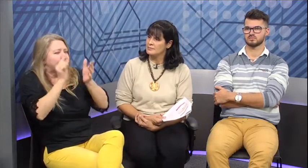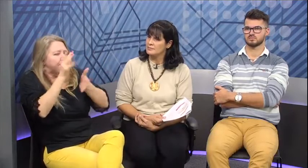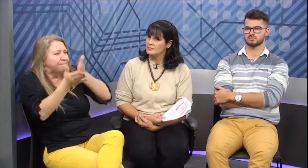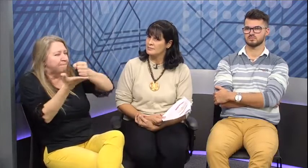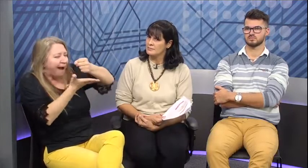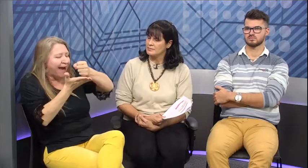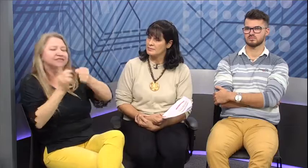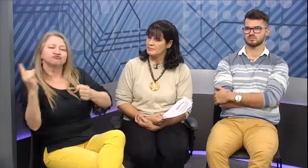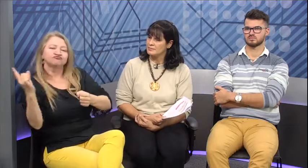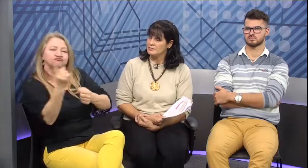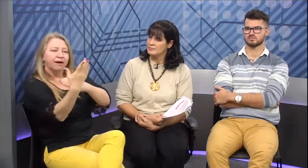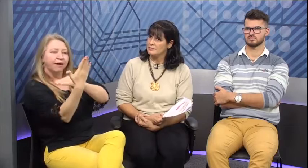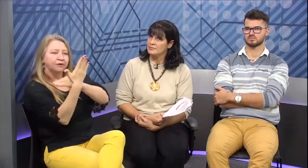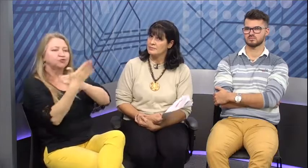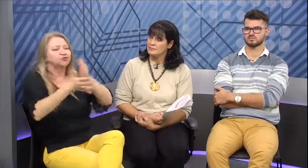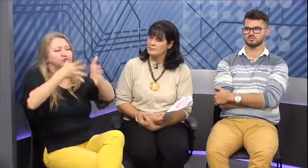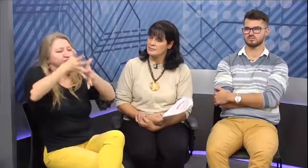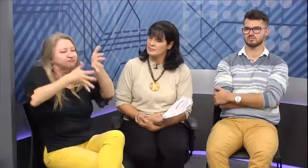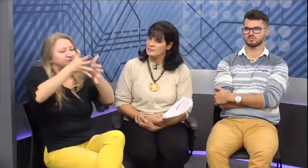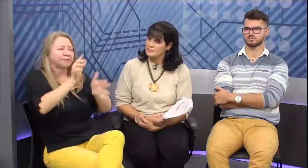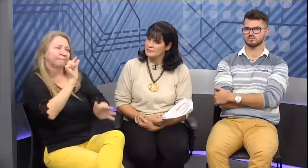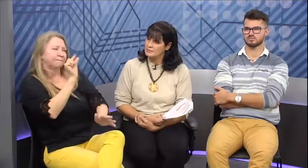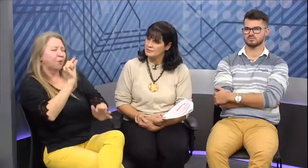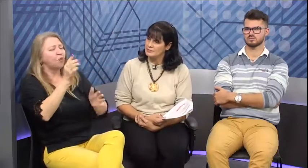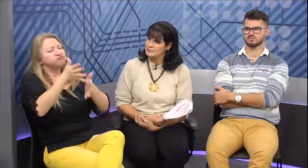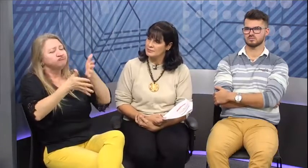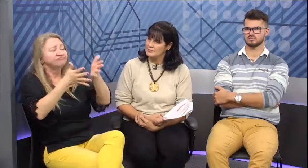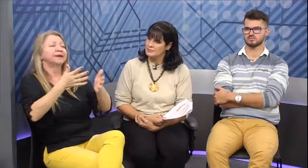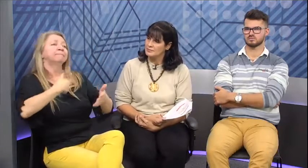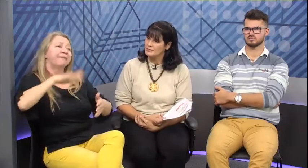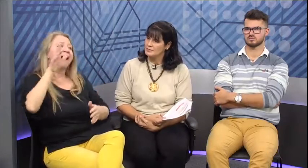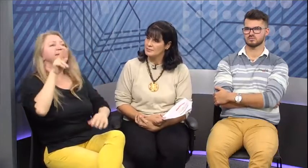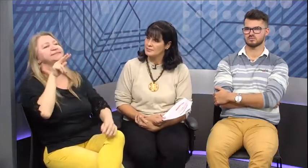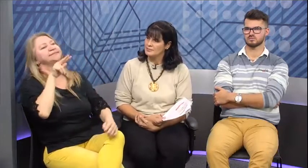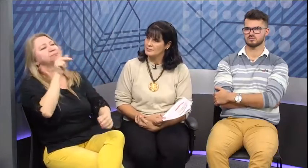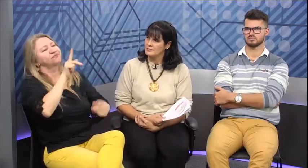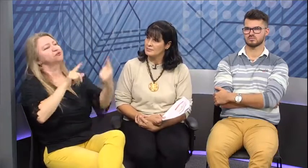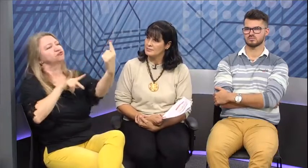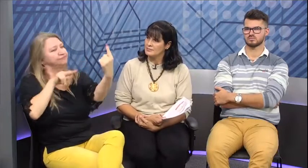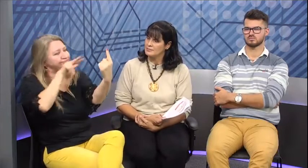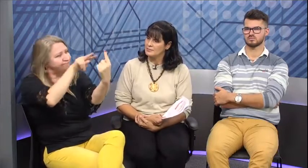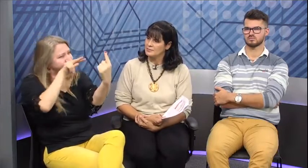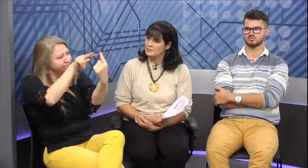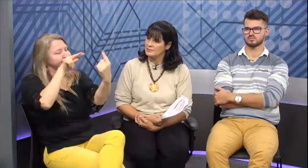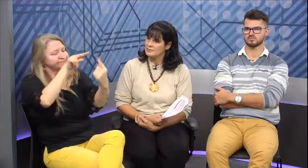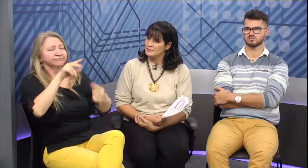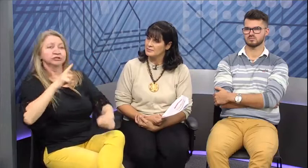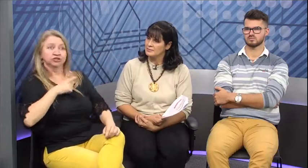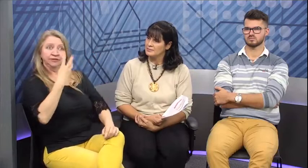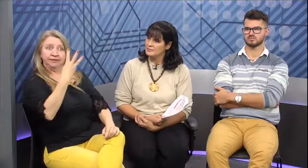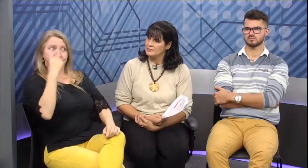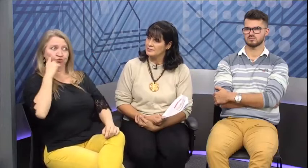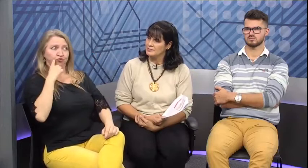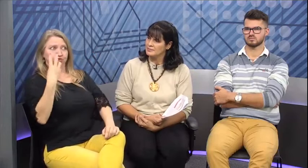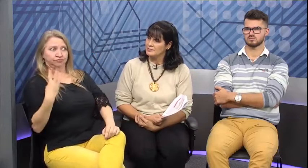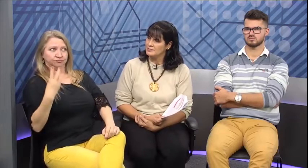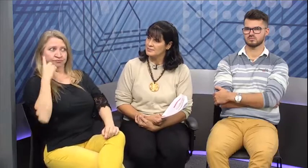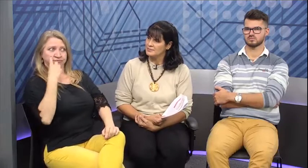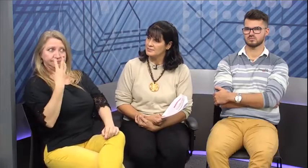né, que sabiam um pouquinho de Libras básico, de vez em quando eles iam me auxiliar, mas a maioria das vezes eu acompanhando somente o